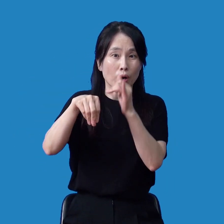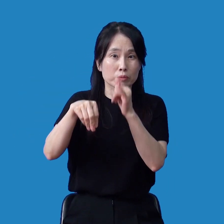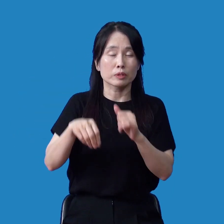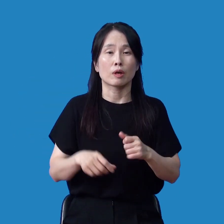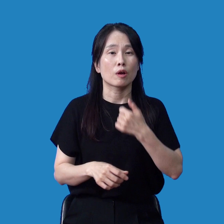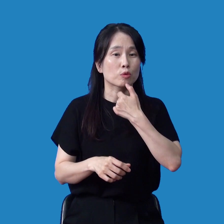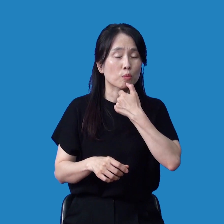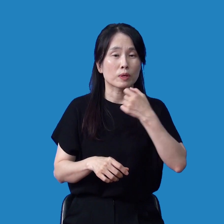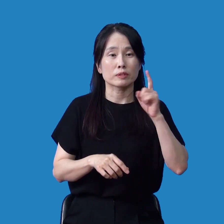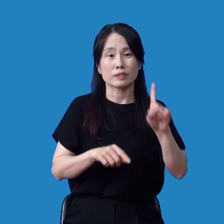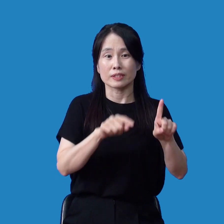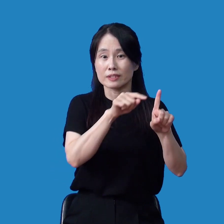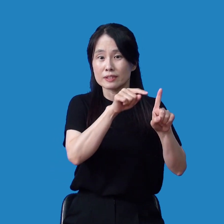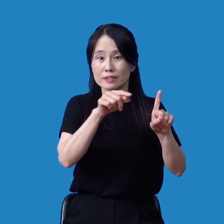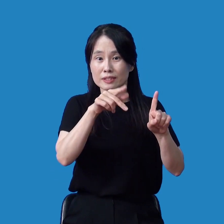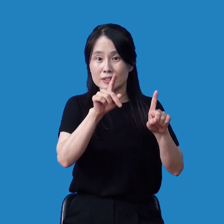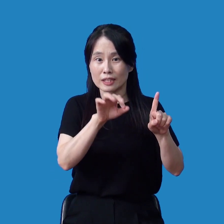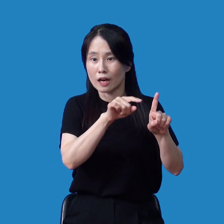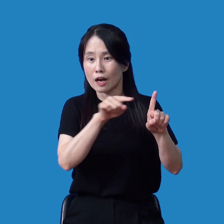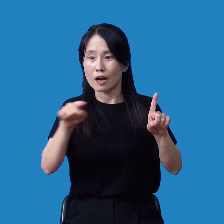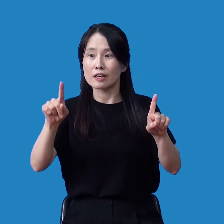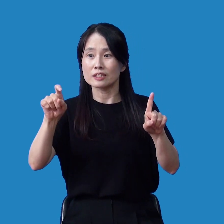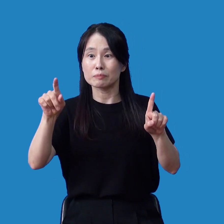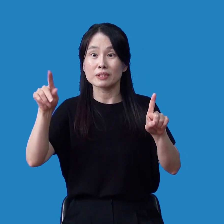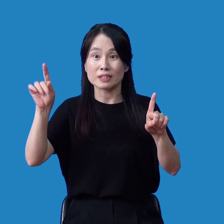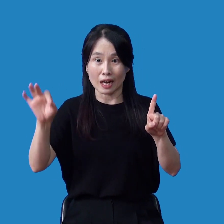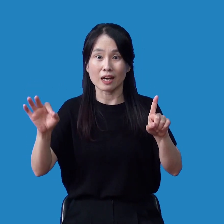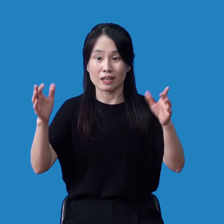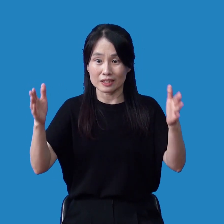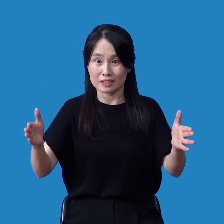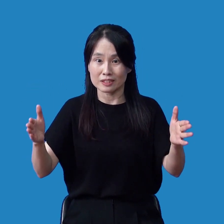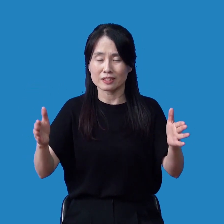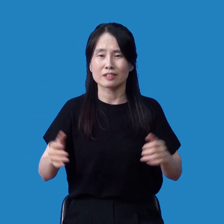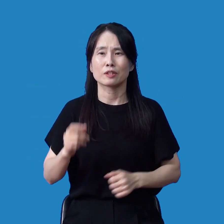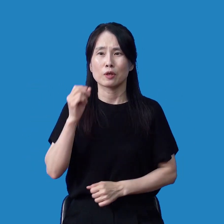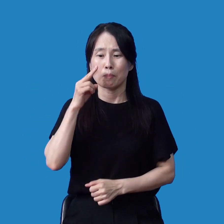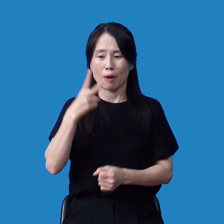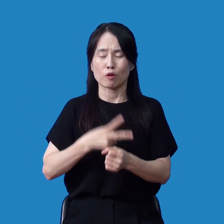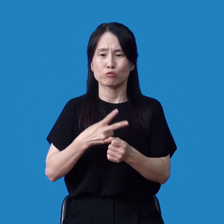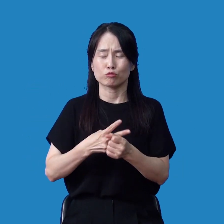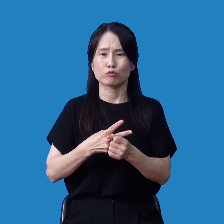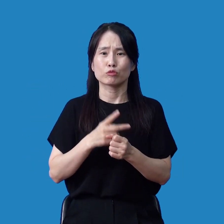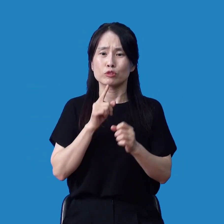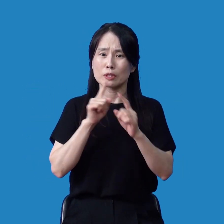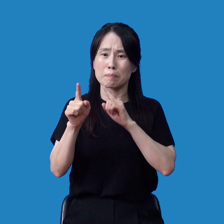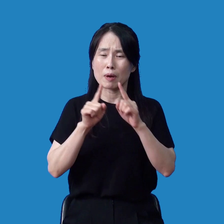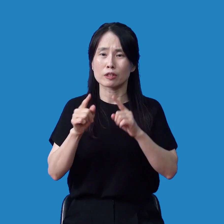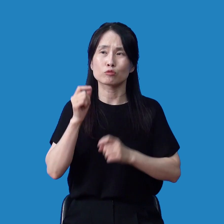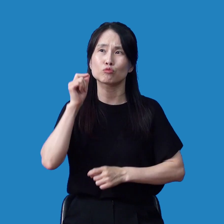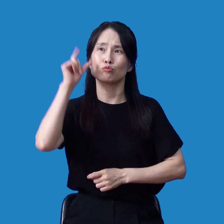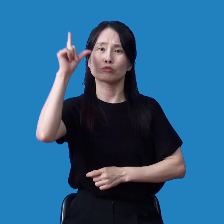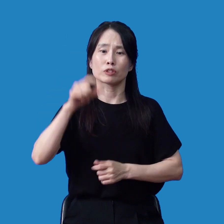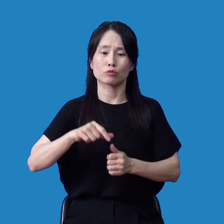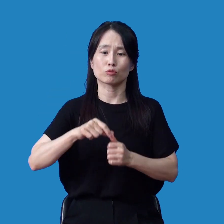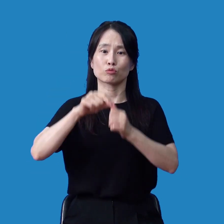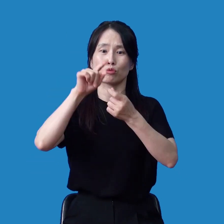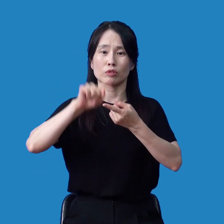1장부터 11장까지 바울 사도가 말한 그 위대한 구원에 대한 말씀 전부를